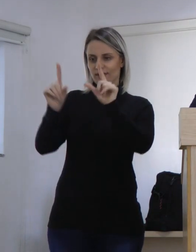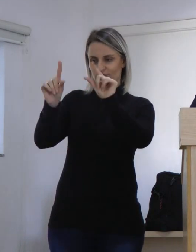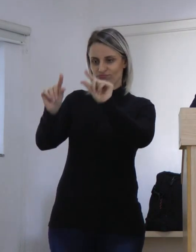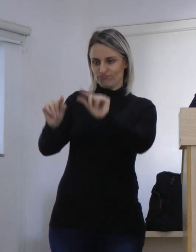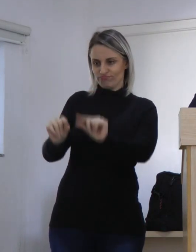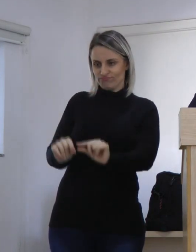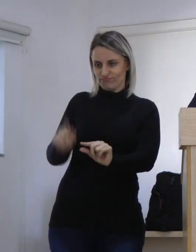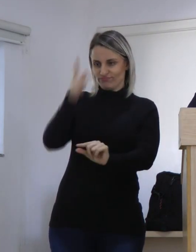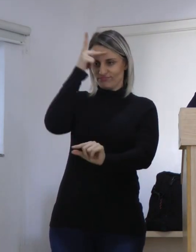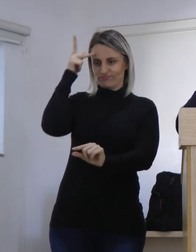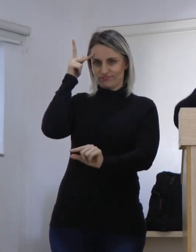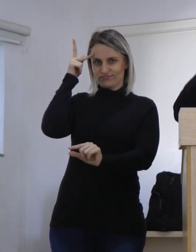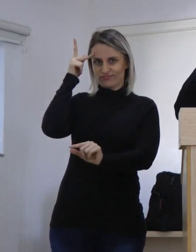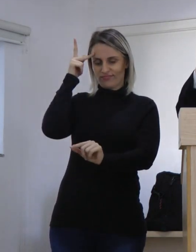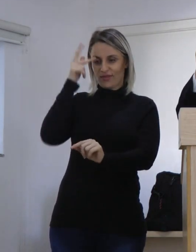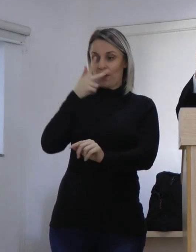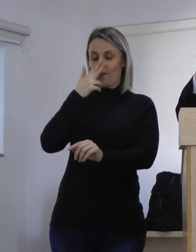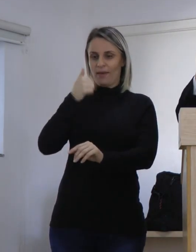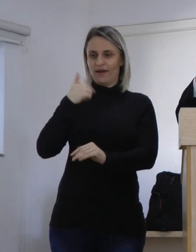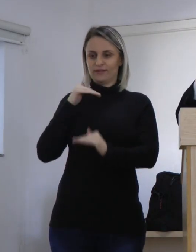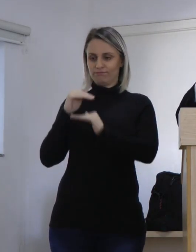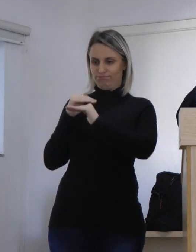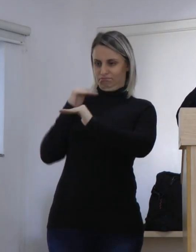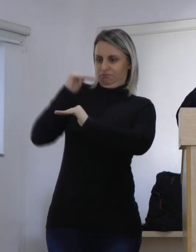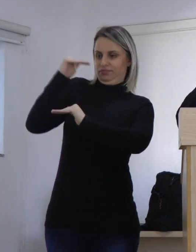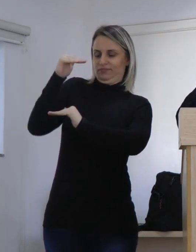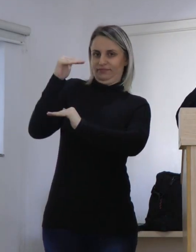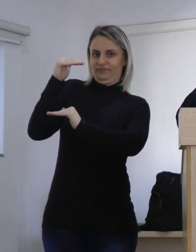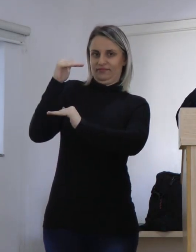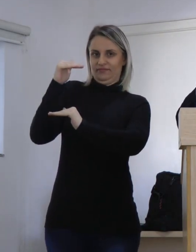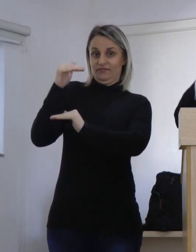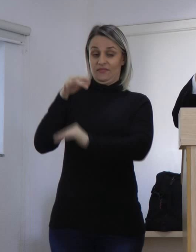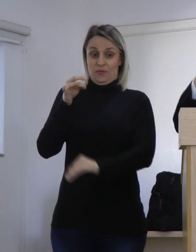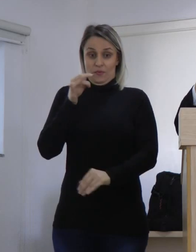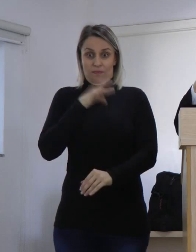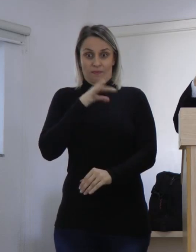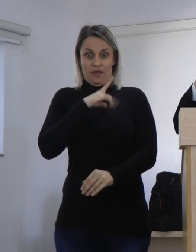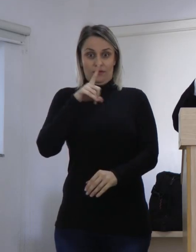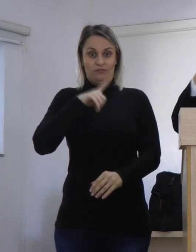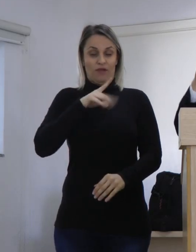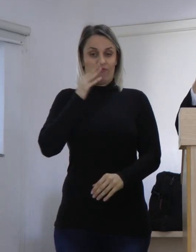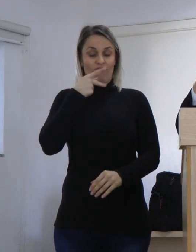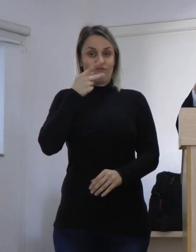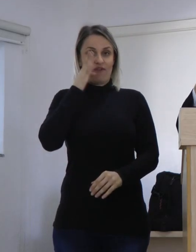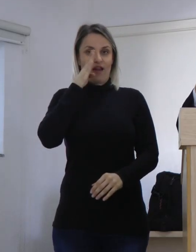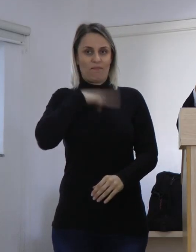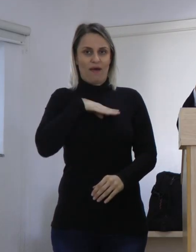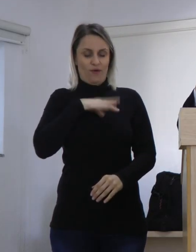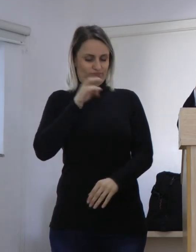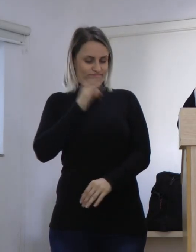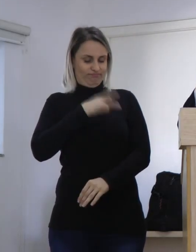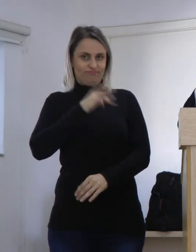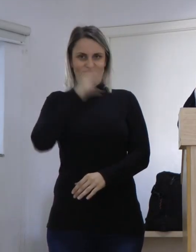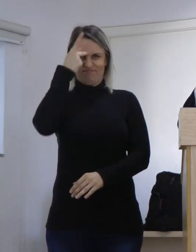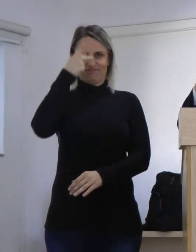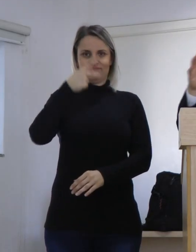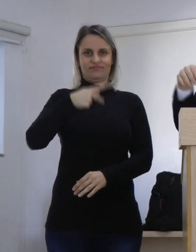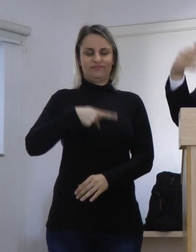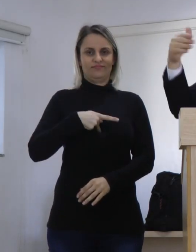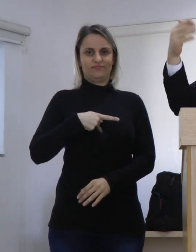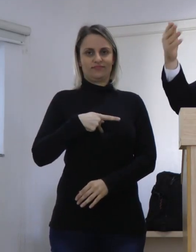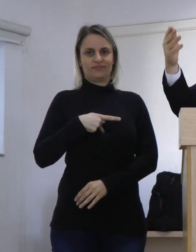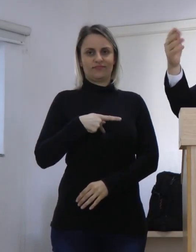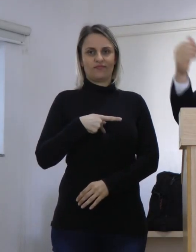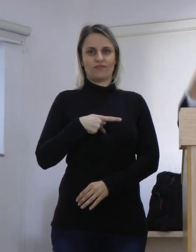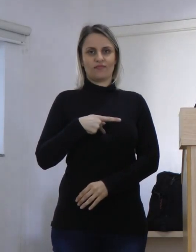Então veja o medo por trás da inveja, da maledicência, do egoísmo, da cobiça, tanta coisa. O que